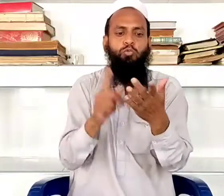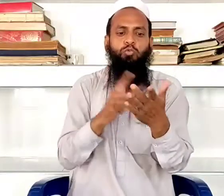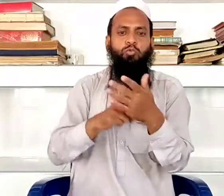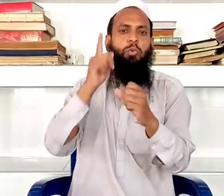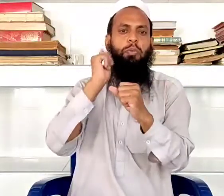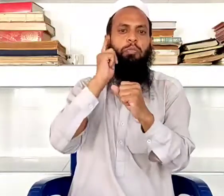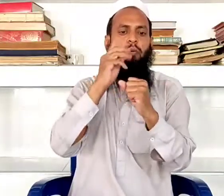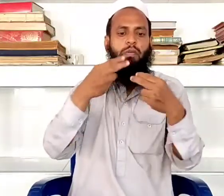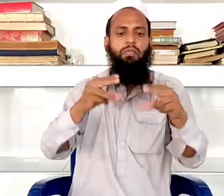علی